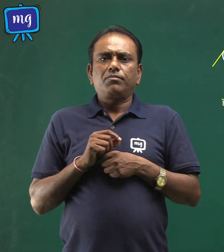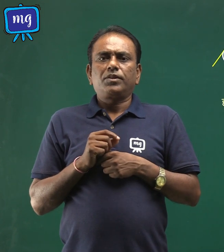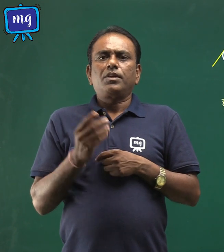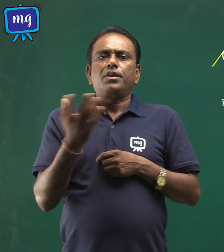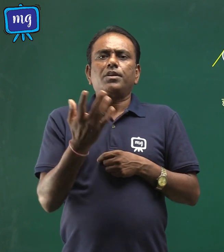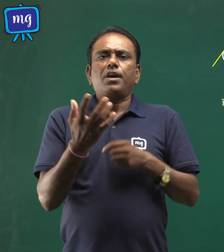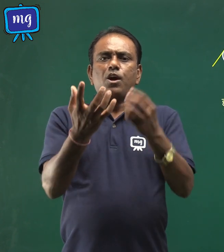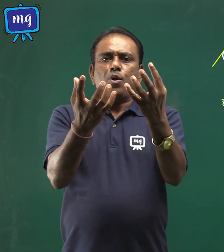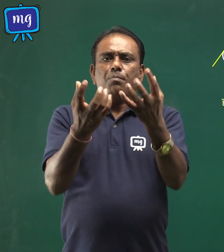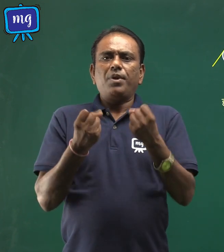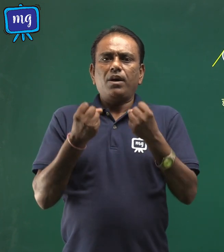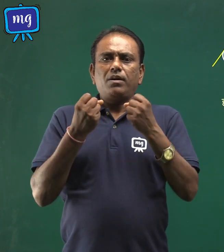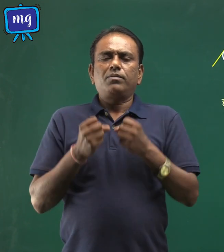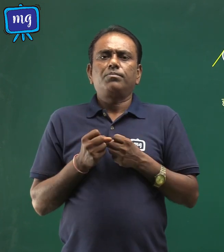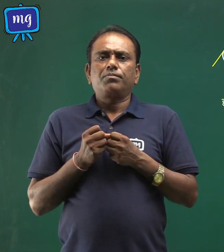क्या मिला?